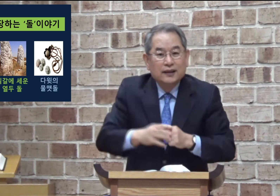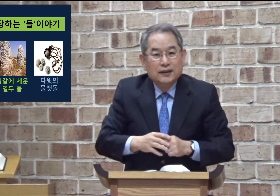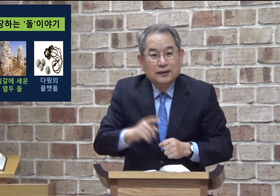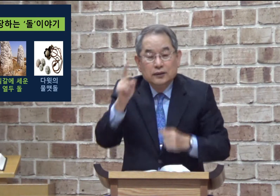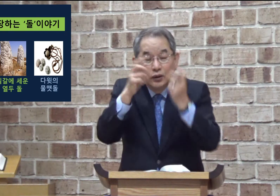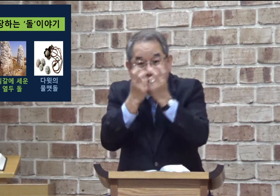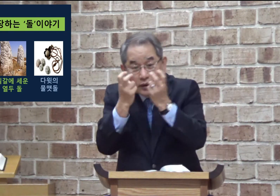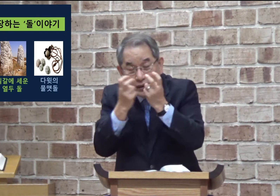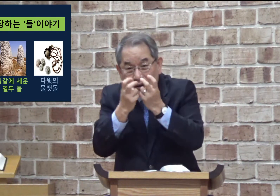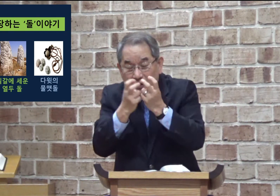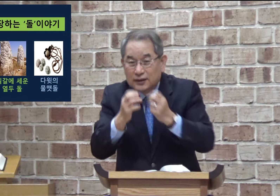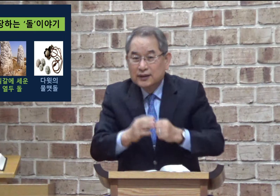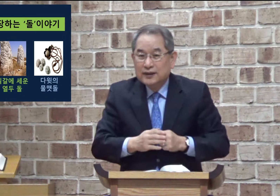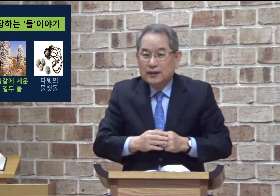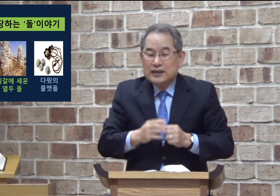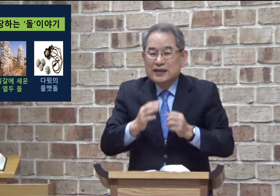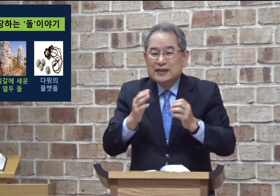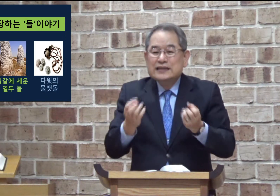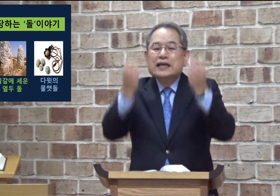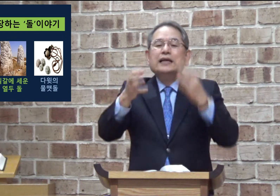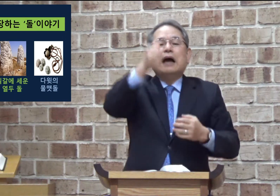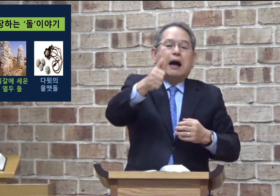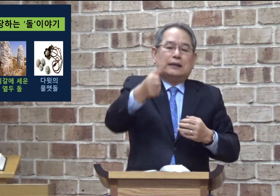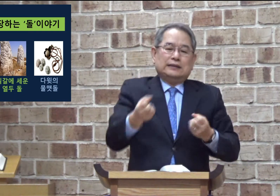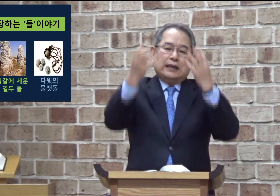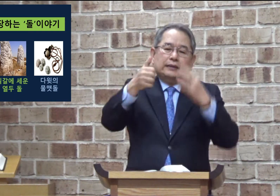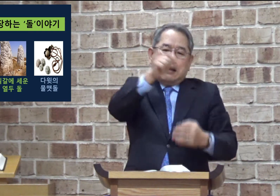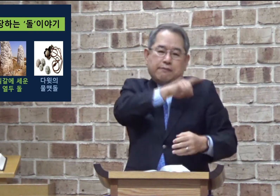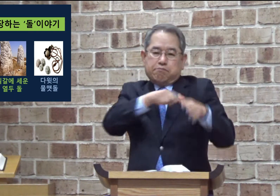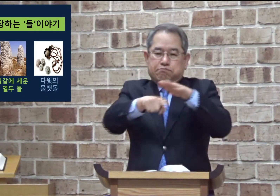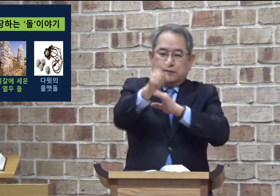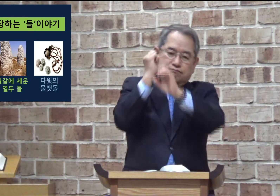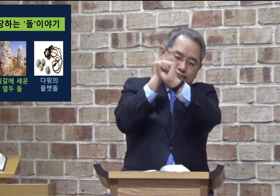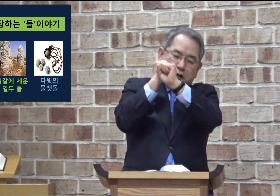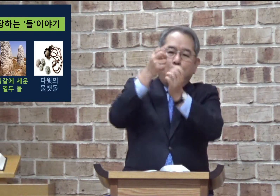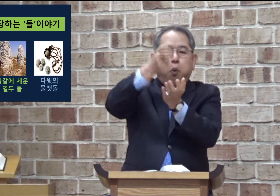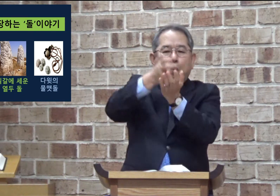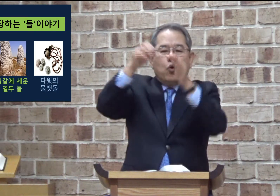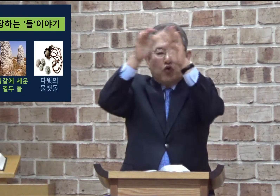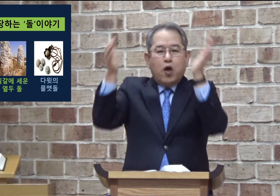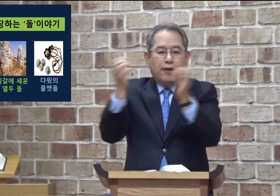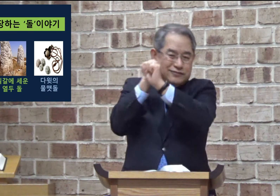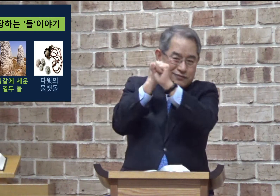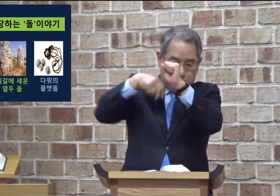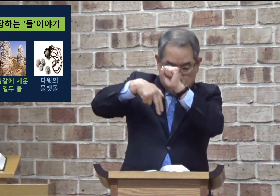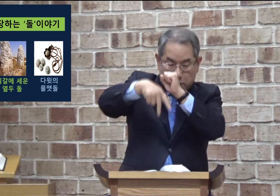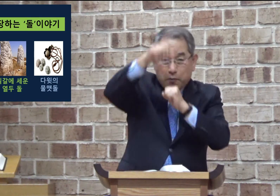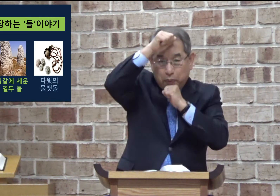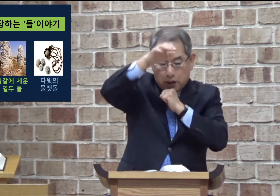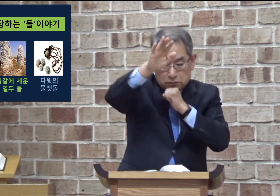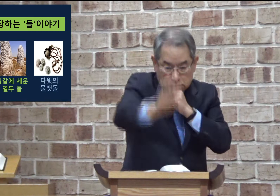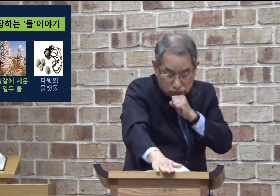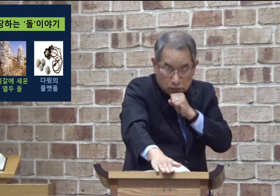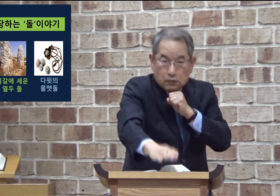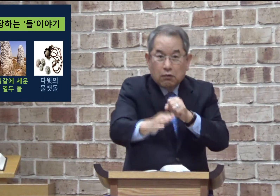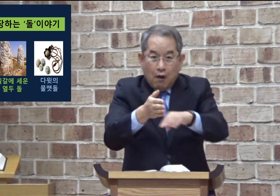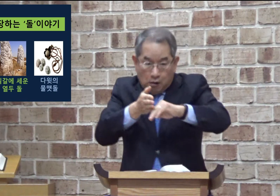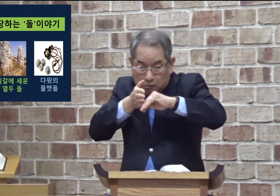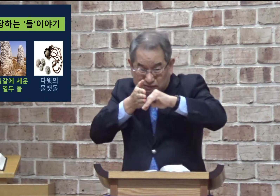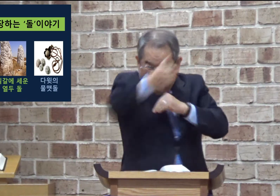제사장들이 법궤를 메고 그 강에 발을 내딛자 강이 갈라졌습니다. 그래서